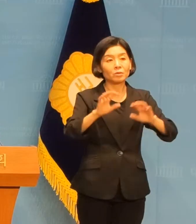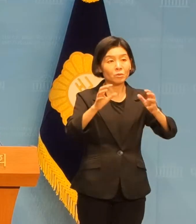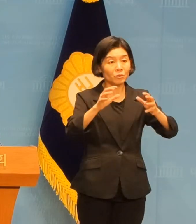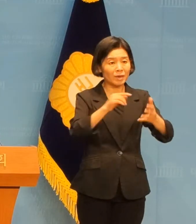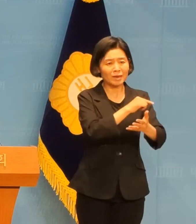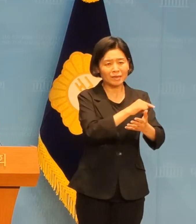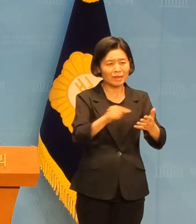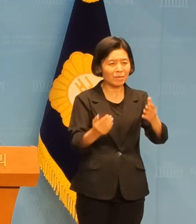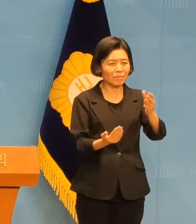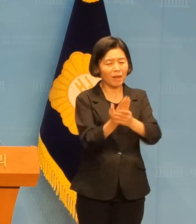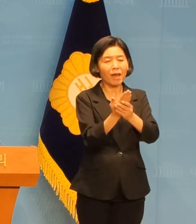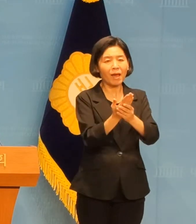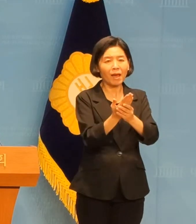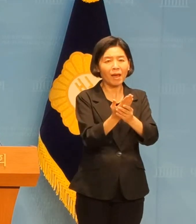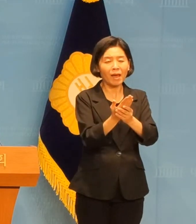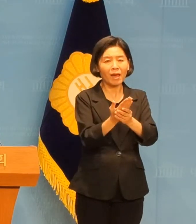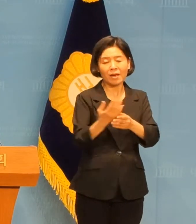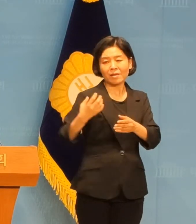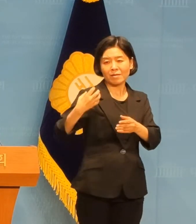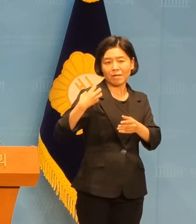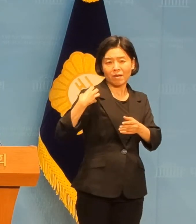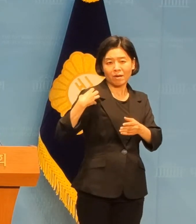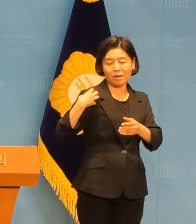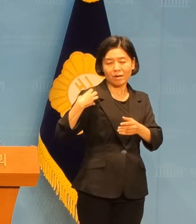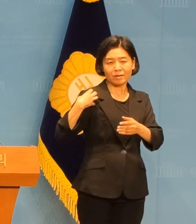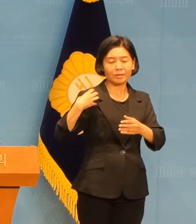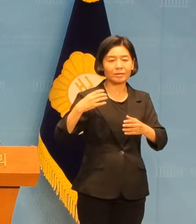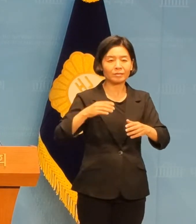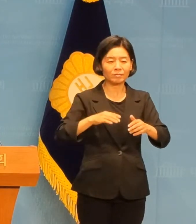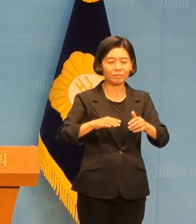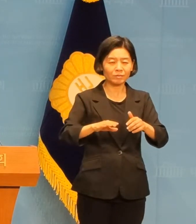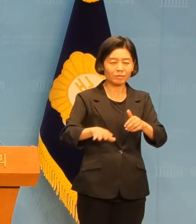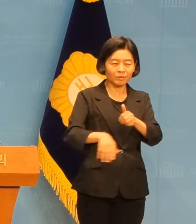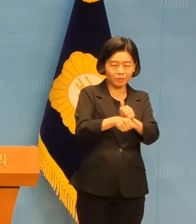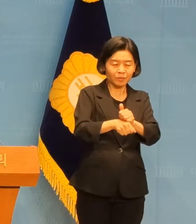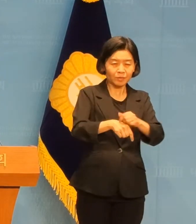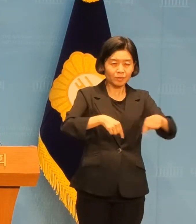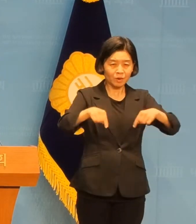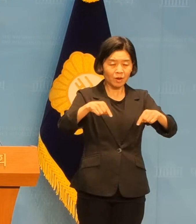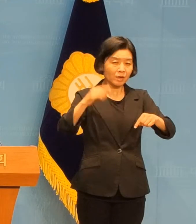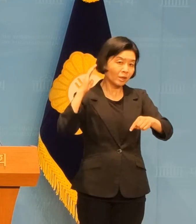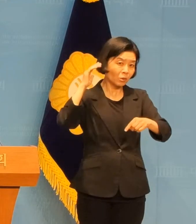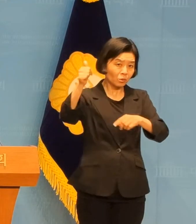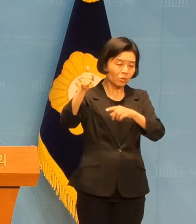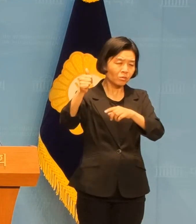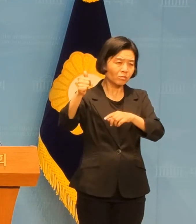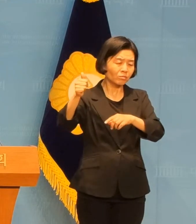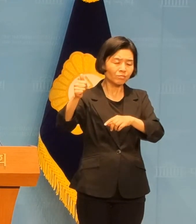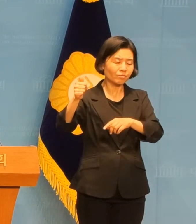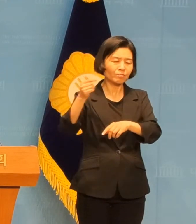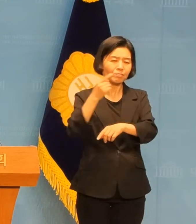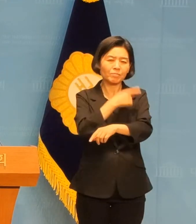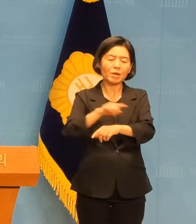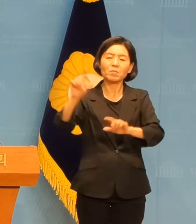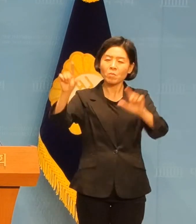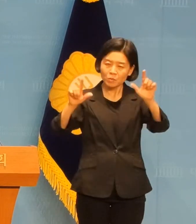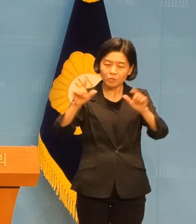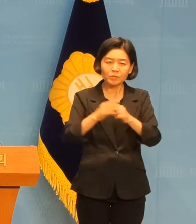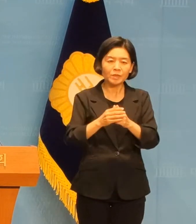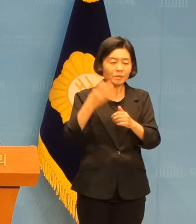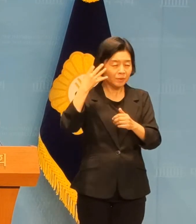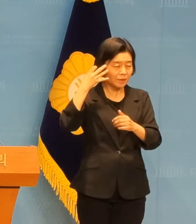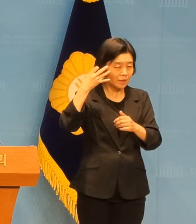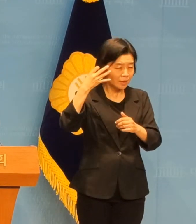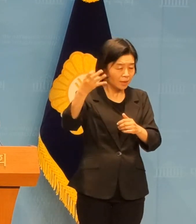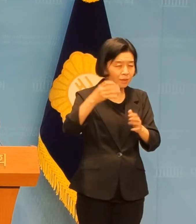재난사태의 컨트롤 타워인 대통령으로서 무책임을 드러낸 것입니다. 14일이 지나도록